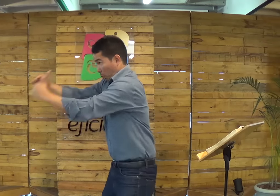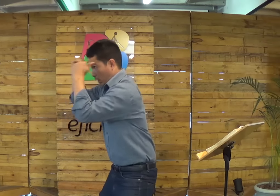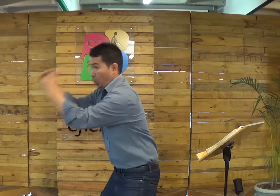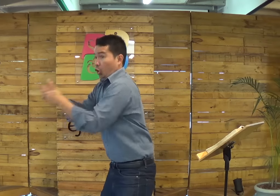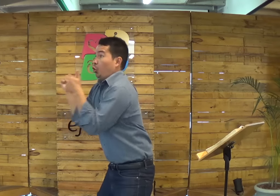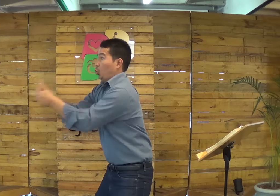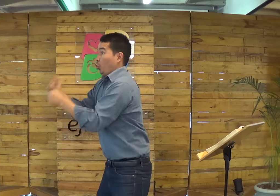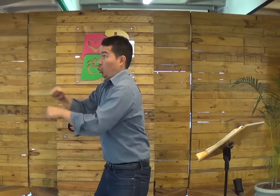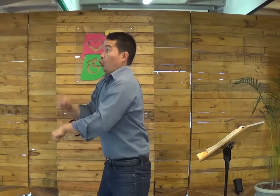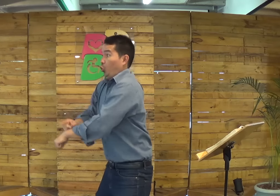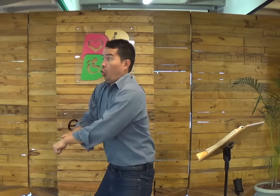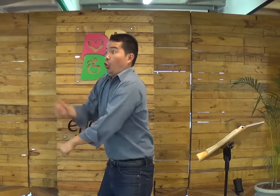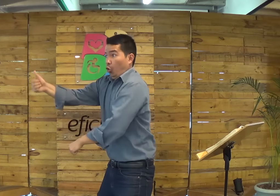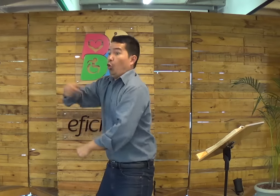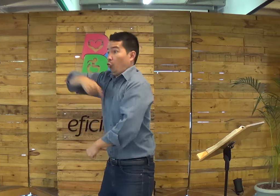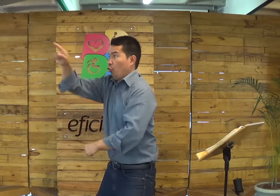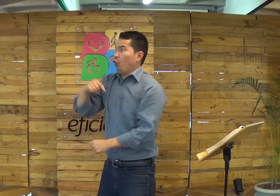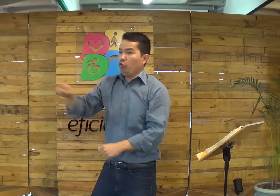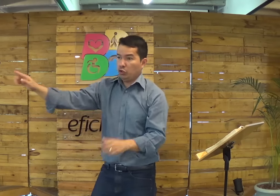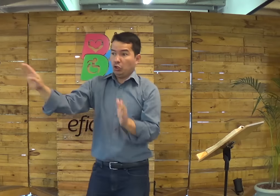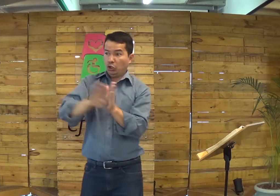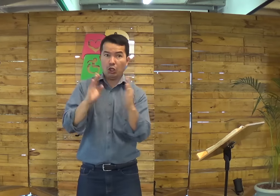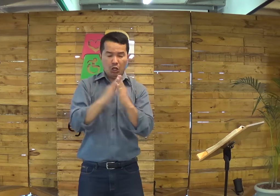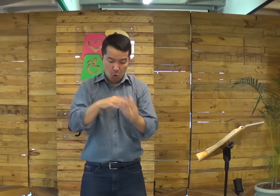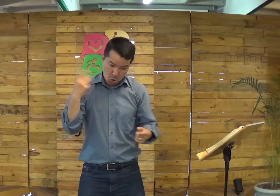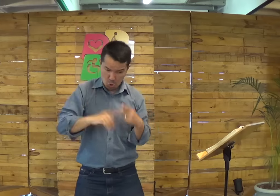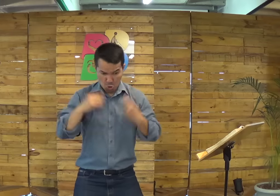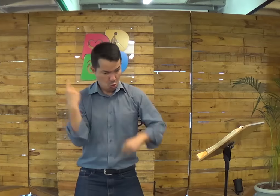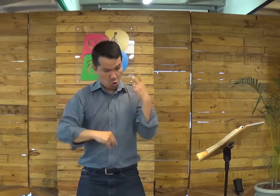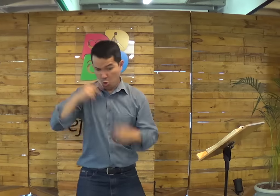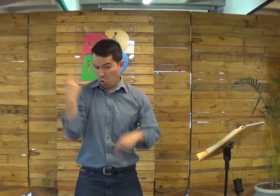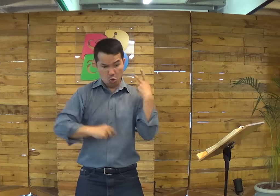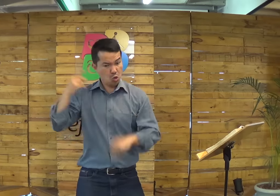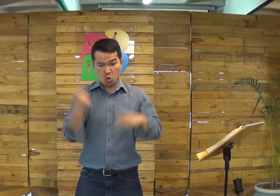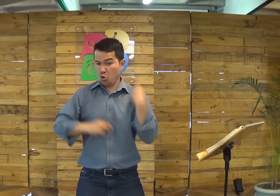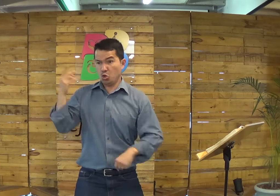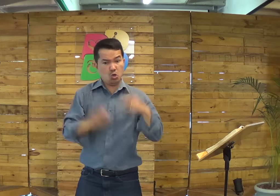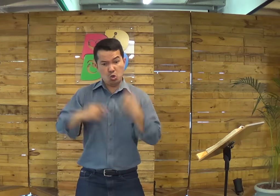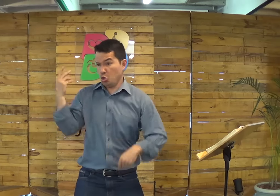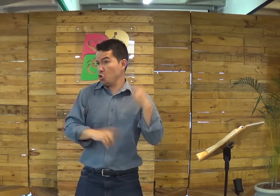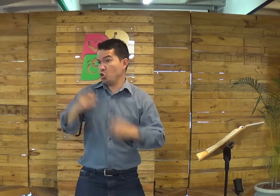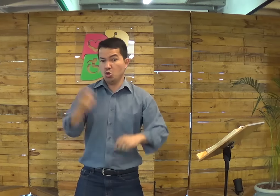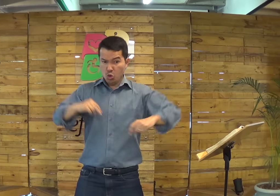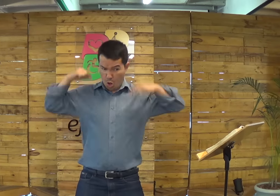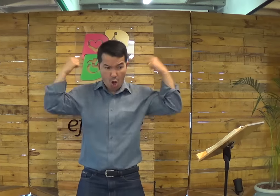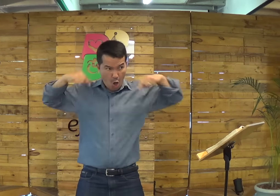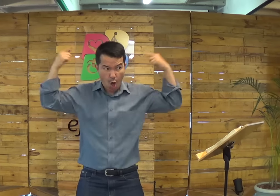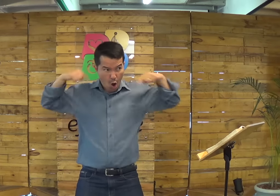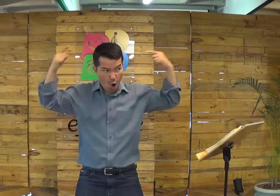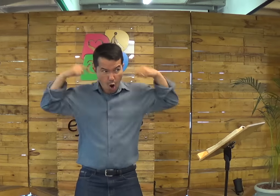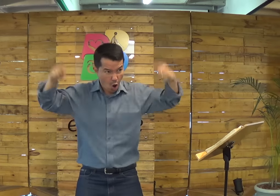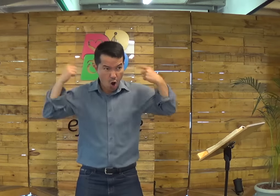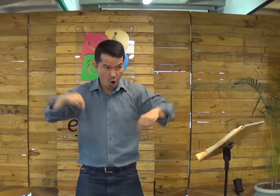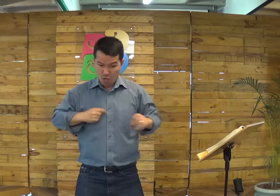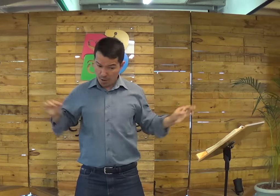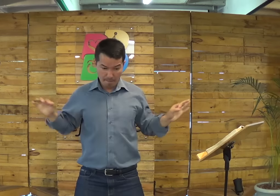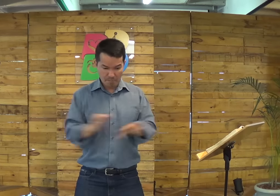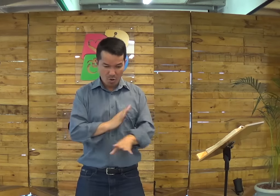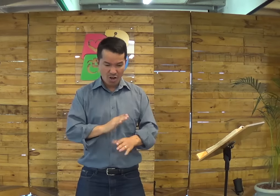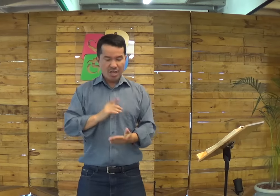aham eu vou fazer beleza não eu vou entregar no tempo certo pode deixar você chega em casa lá estuda e faz trabalho e vai fica que nem um louco né e faz